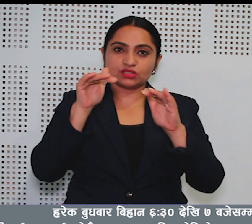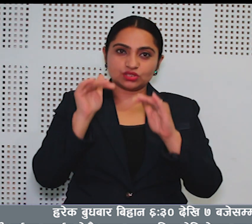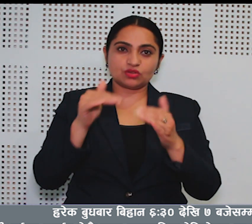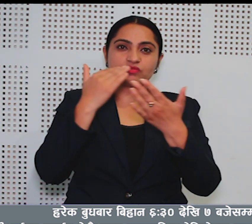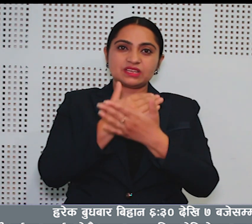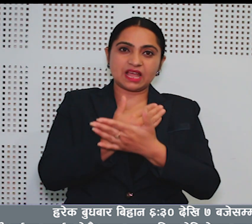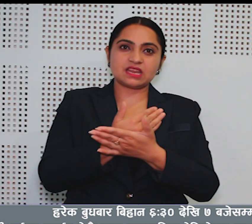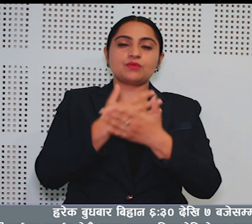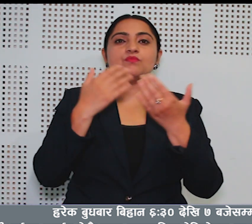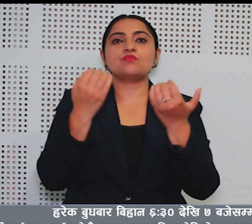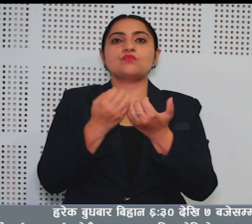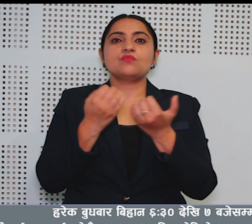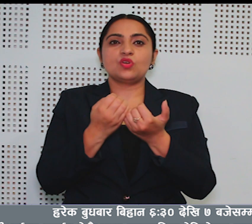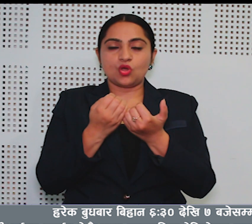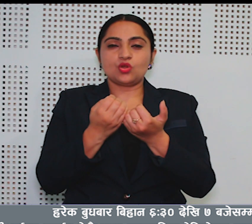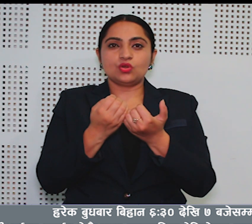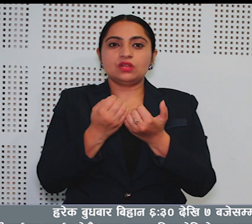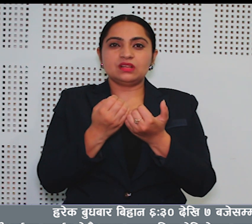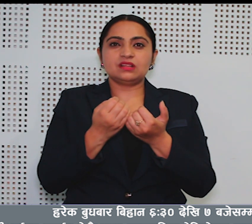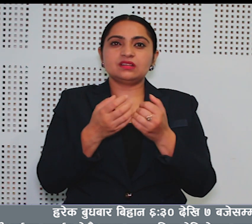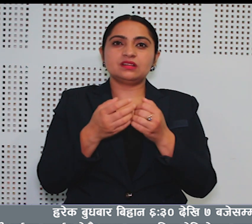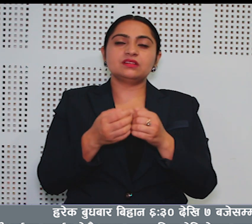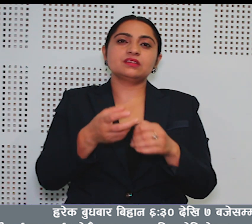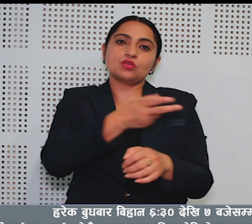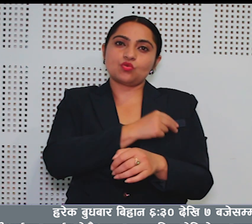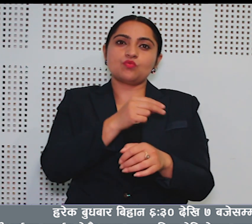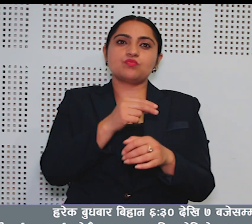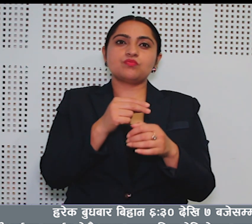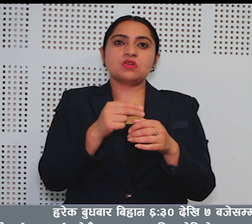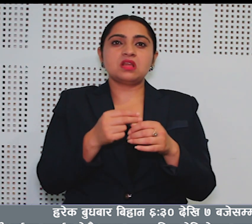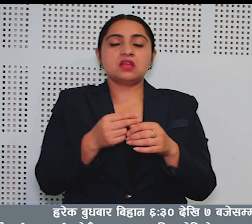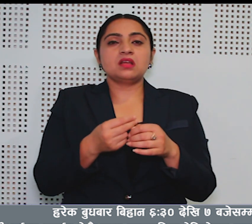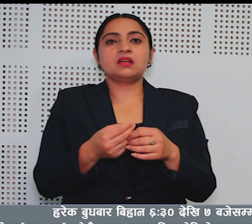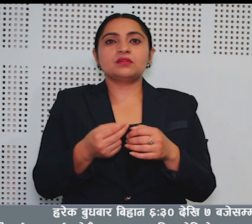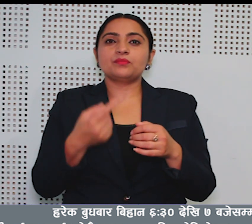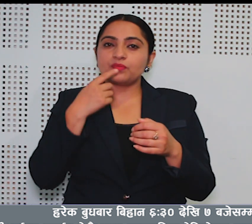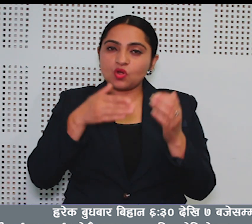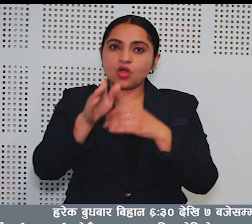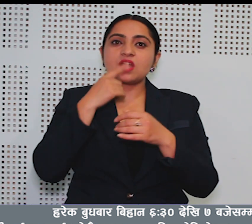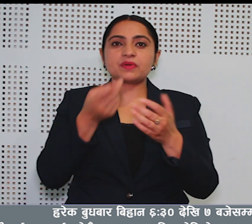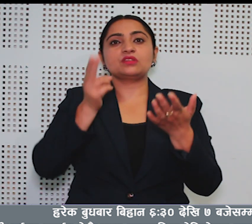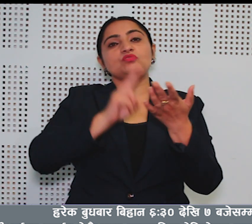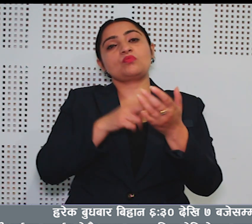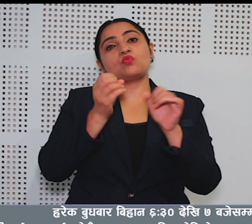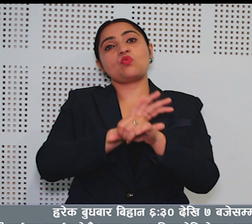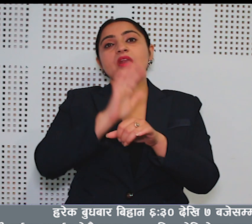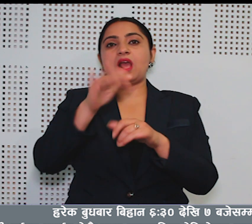अनि गरी त अनि झन् कोरोना लाग्छ भन्दै थिए गाउँको मान्छेहरू। यो खोप लगाए झन् बिराम हुन्छ अनि